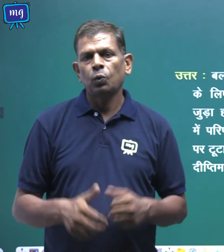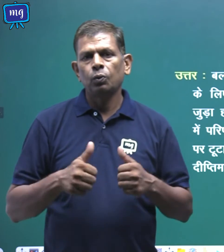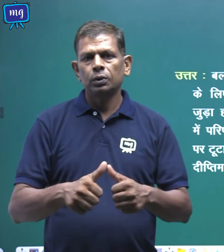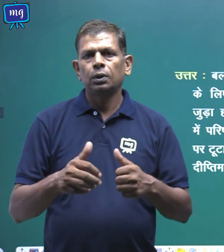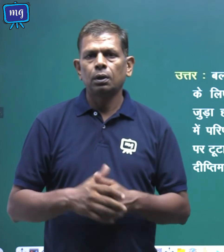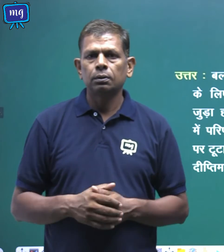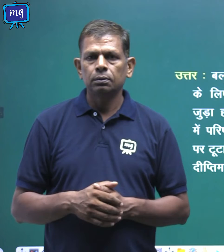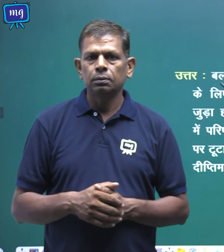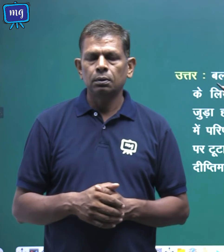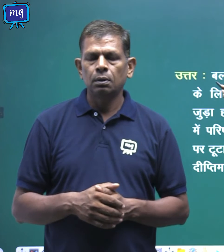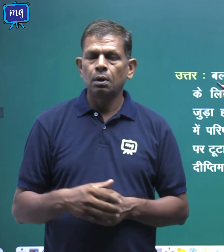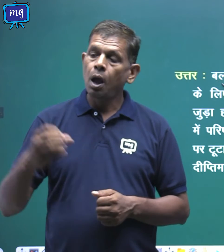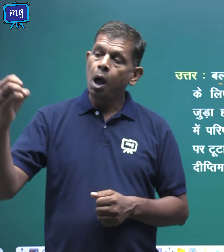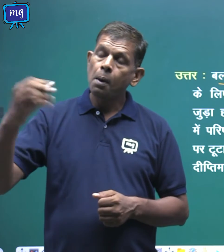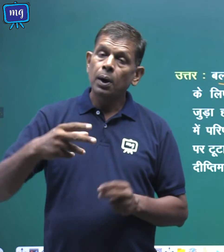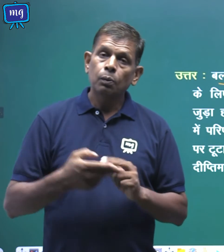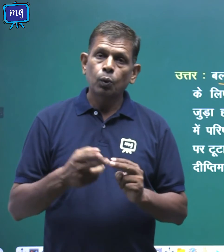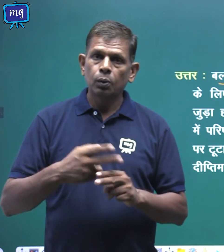उत्तर, बल्ब को